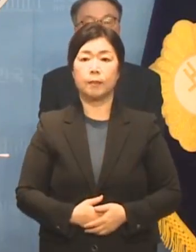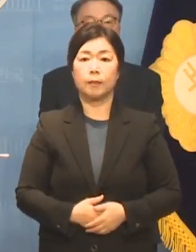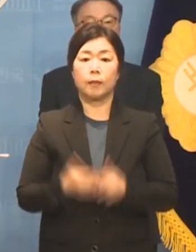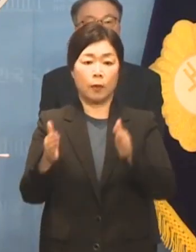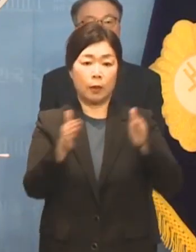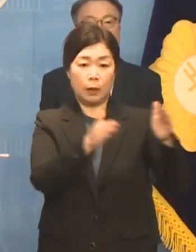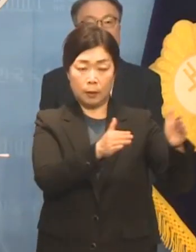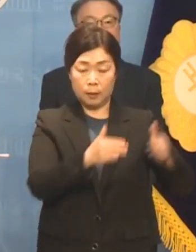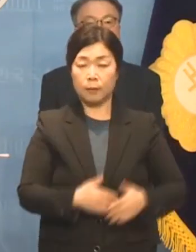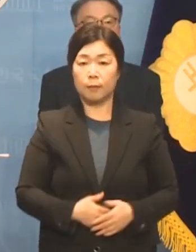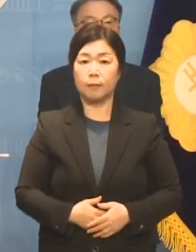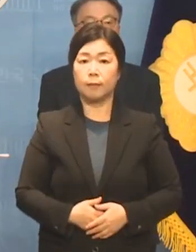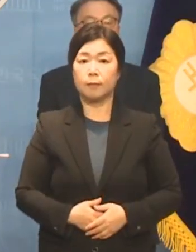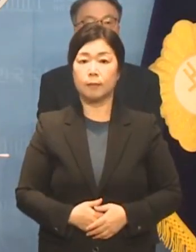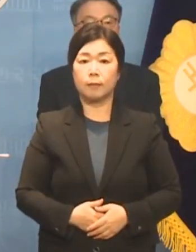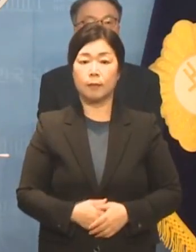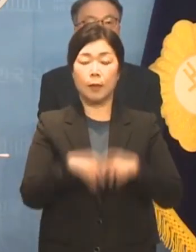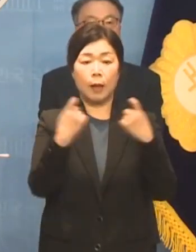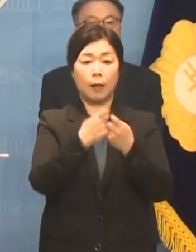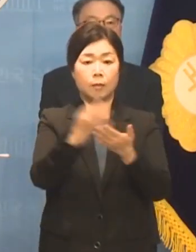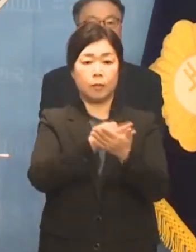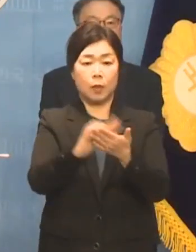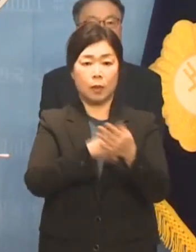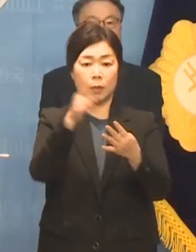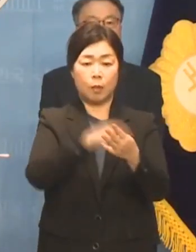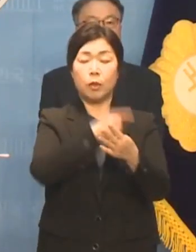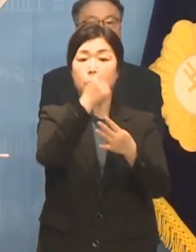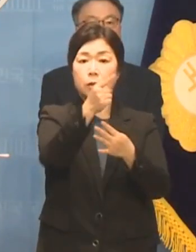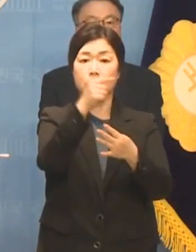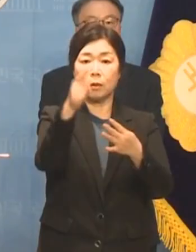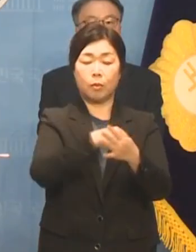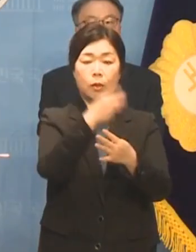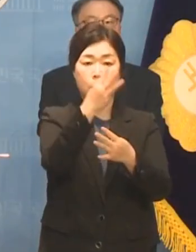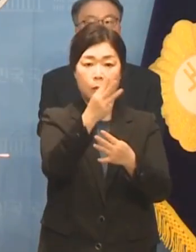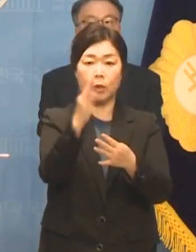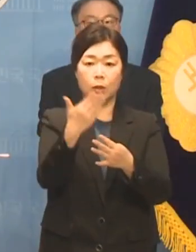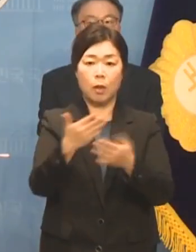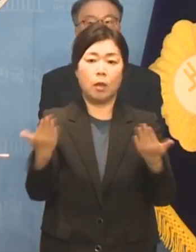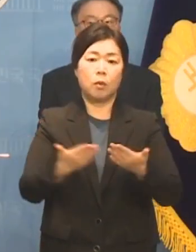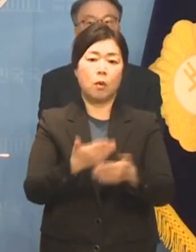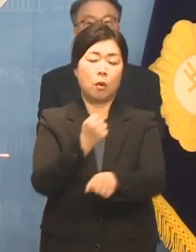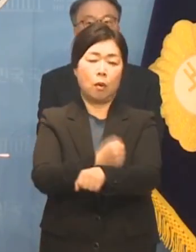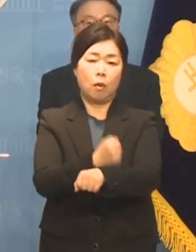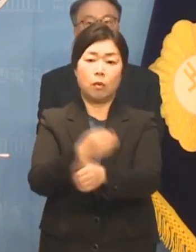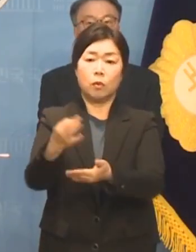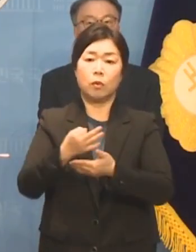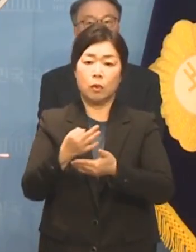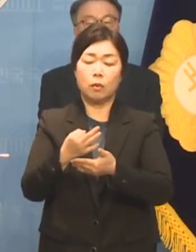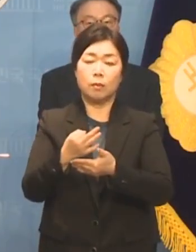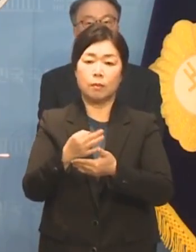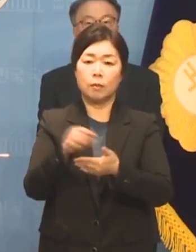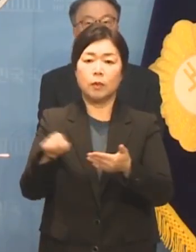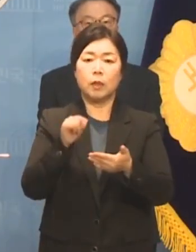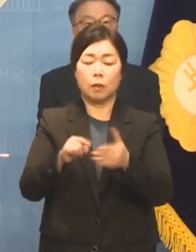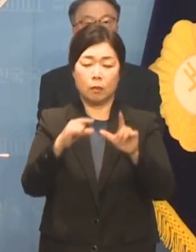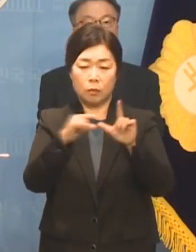한편 가계소득의 4분의 3을 차지하는 근로소득의 추이가 중요한